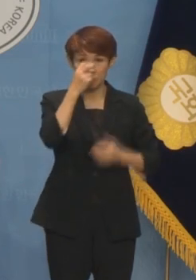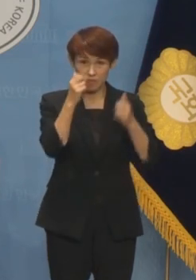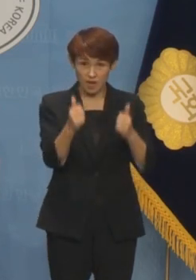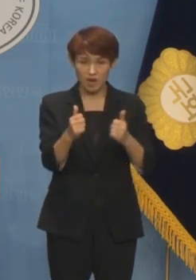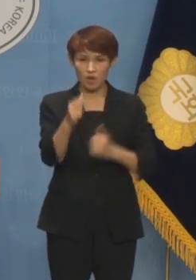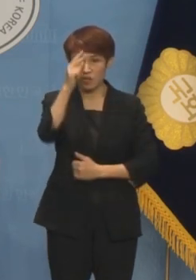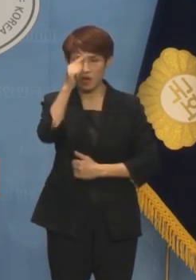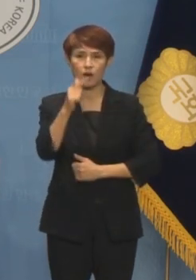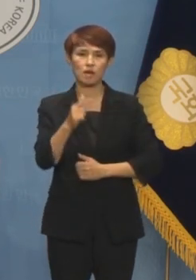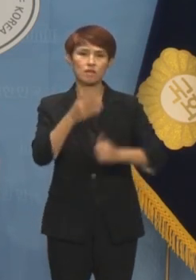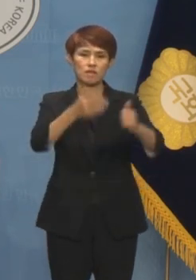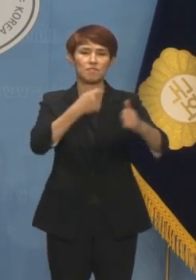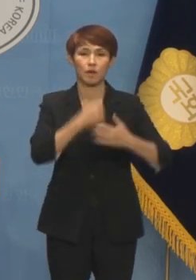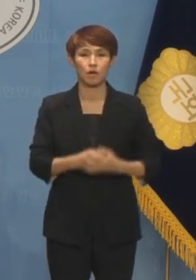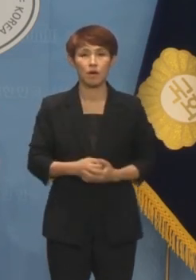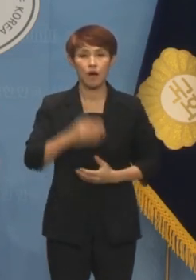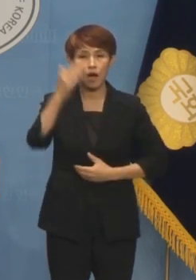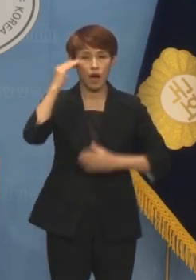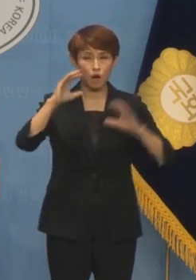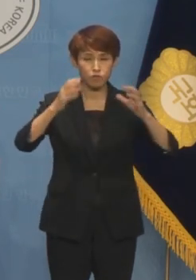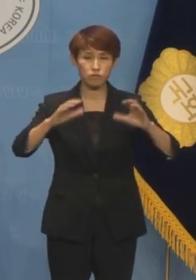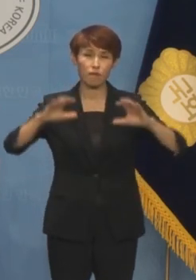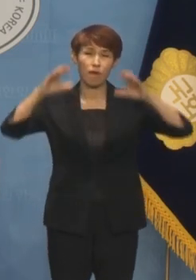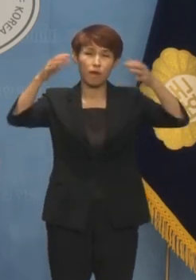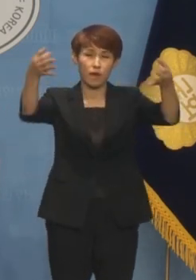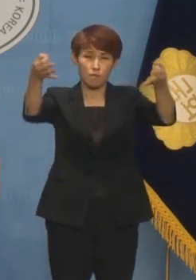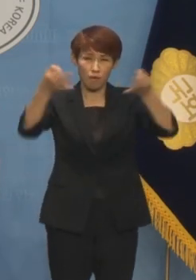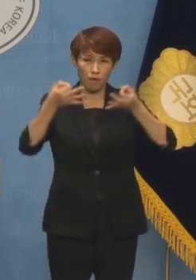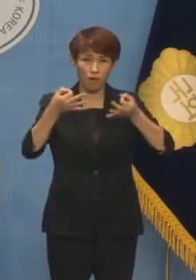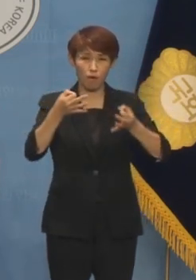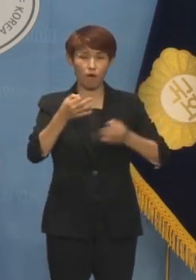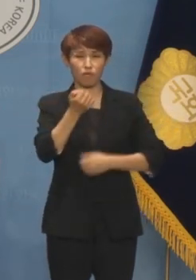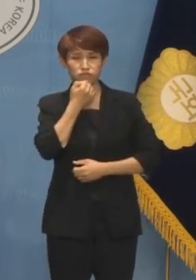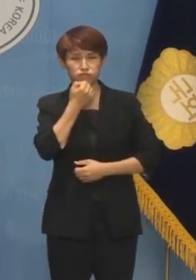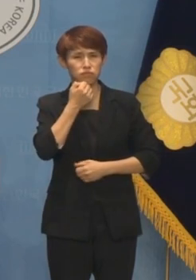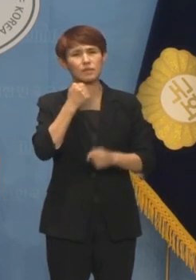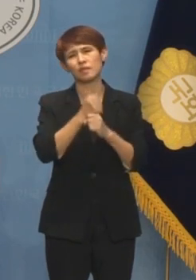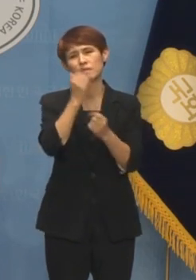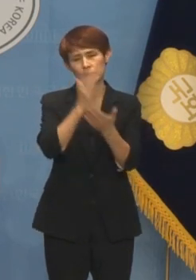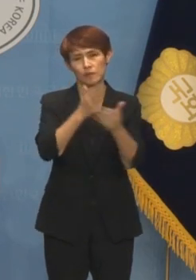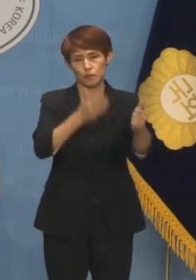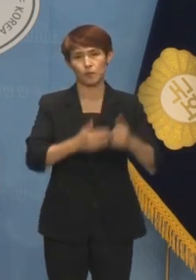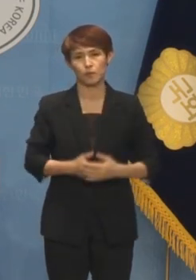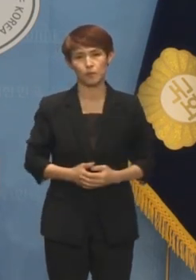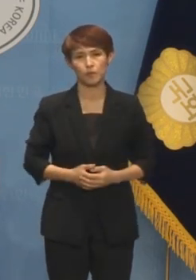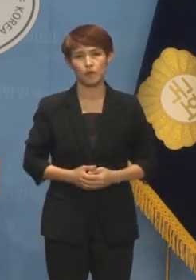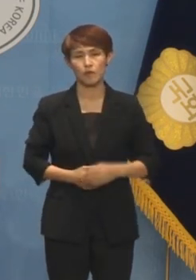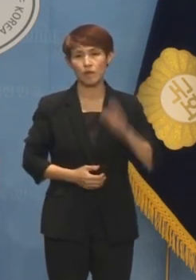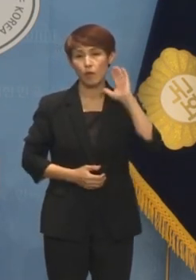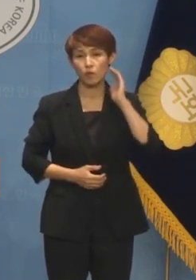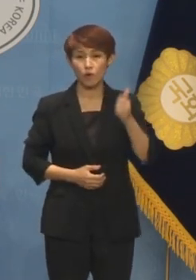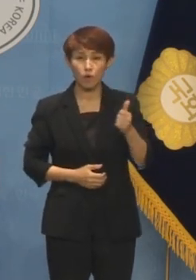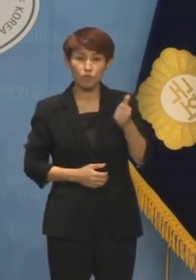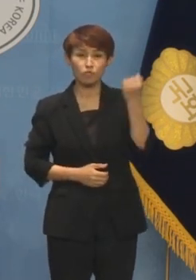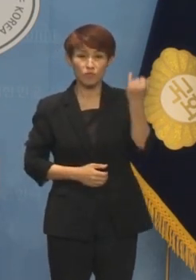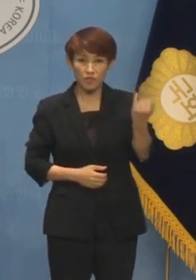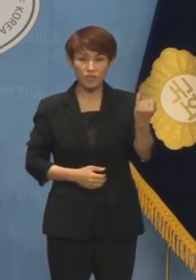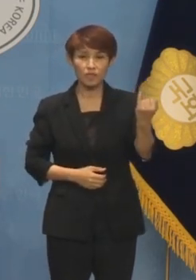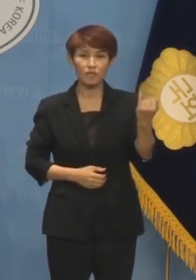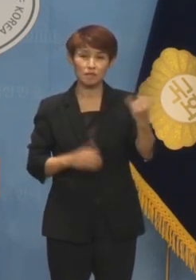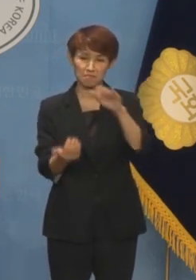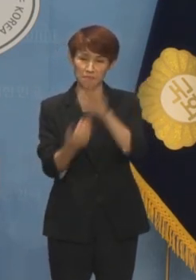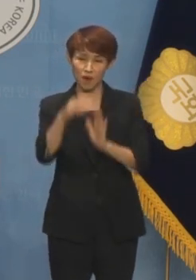당부합니다. 대한민국을 전 세계의 웃음거리로 전락시키지 말아 주십시오. 대한민국의 영부인이 명품백을 불법